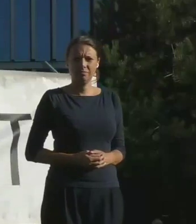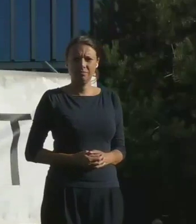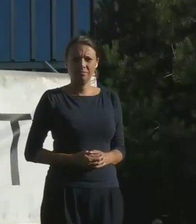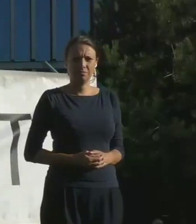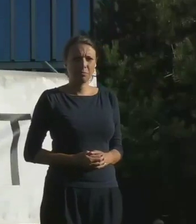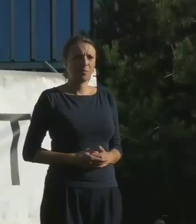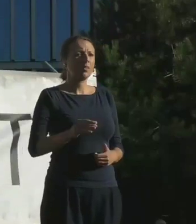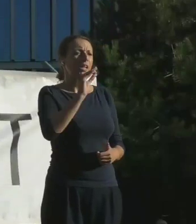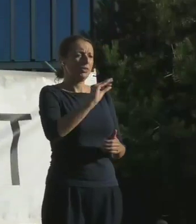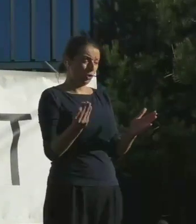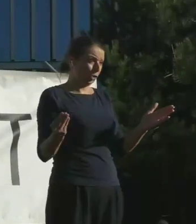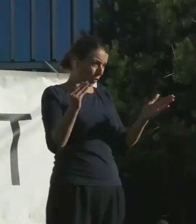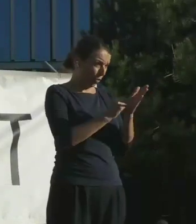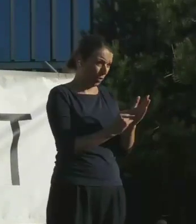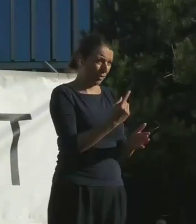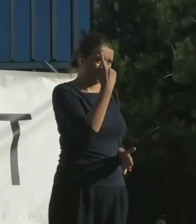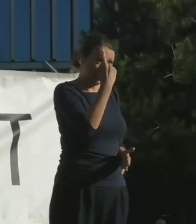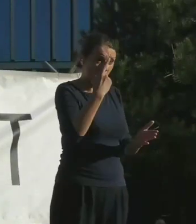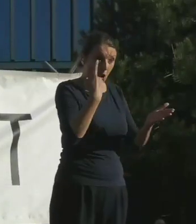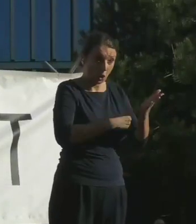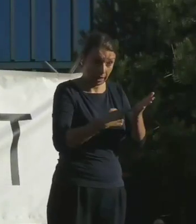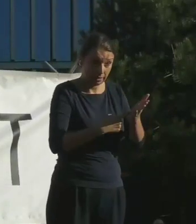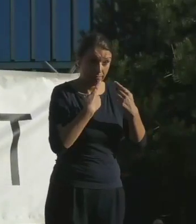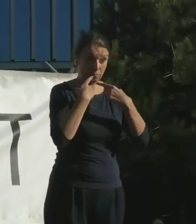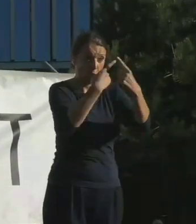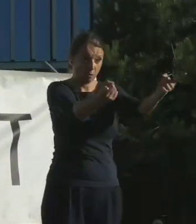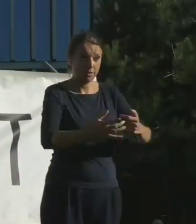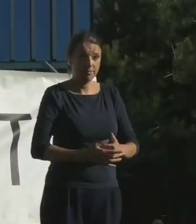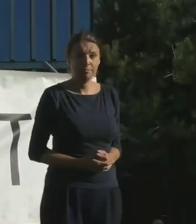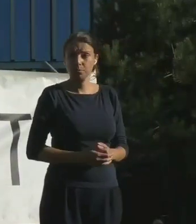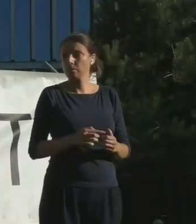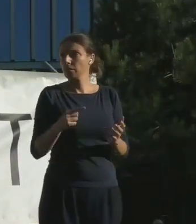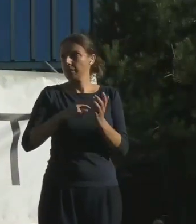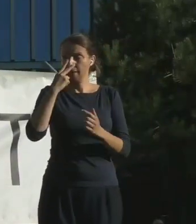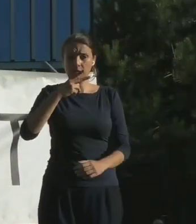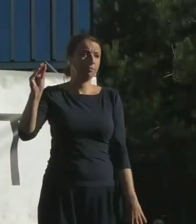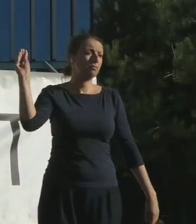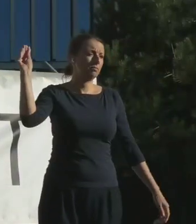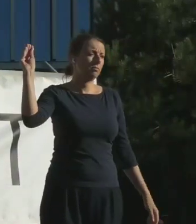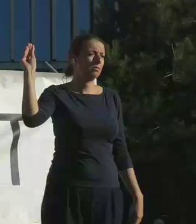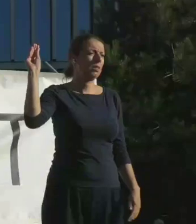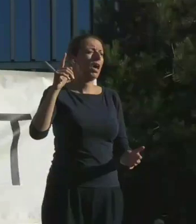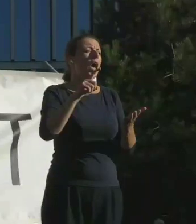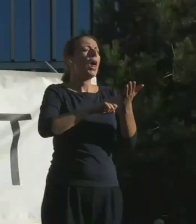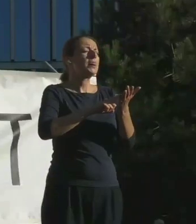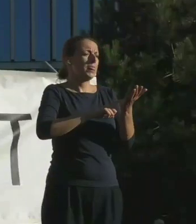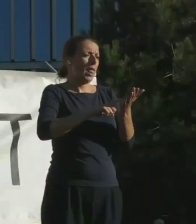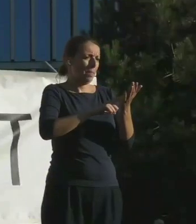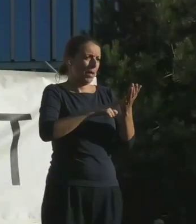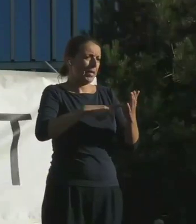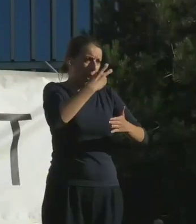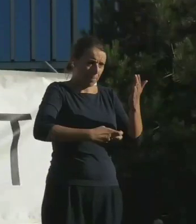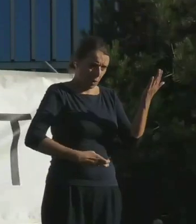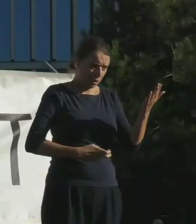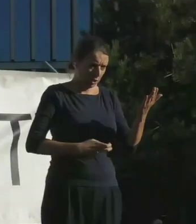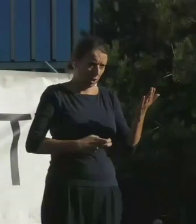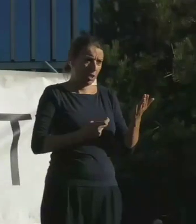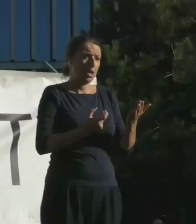I ostatnia rzecz ode mnie. To są tabletki aborcyjne. Możesz przerwać ciążę w